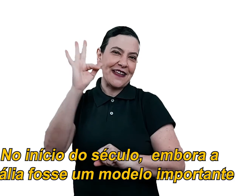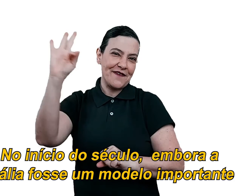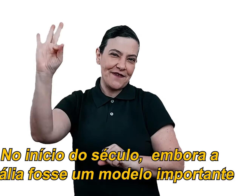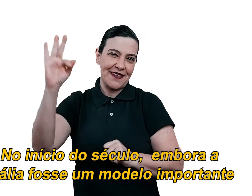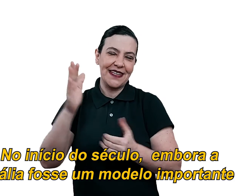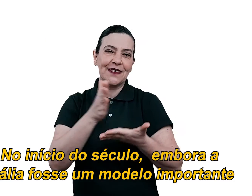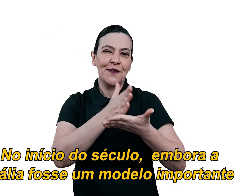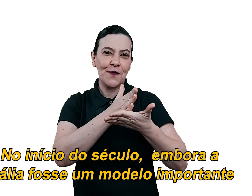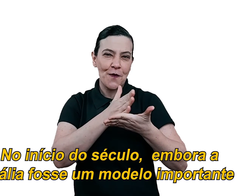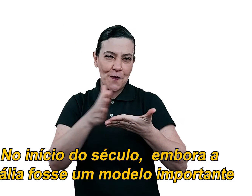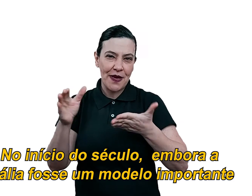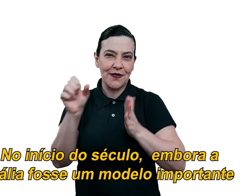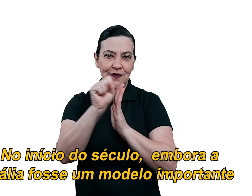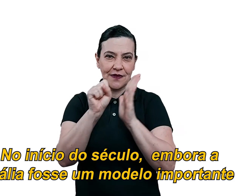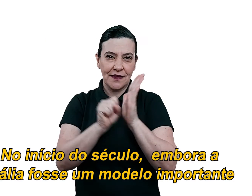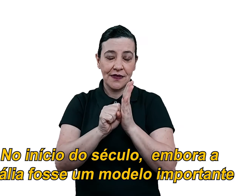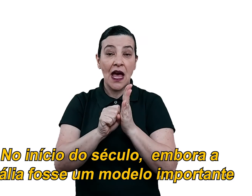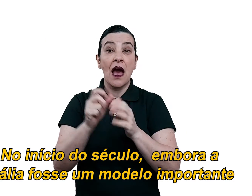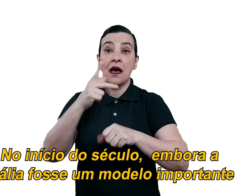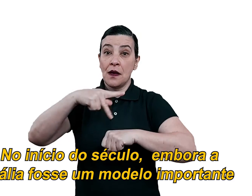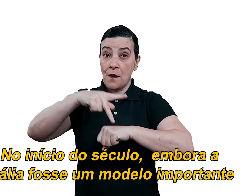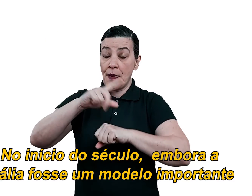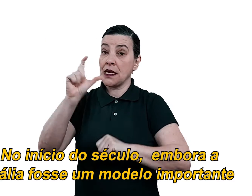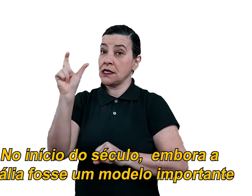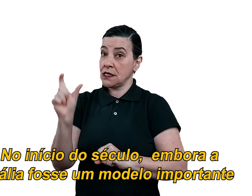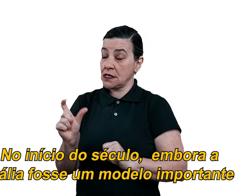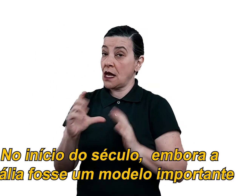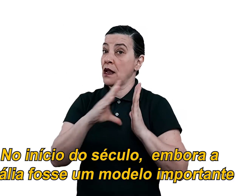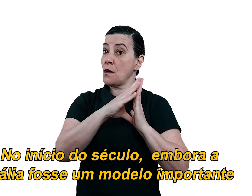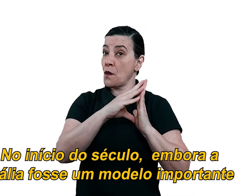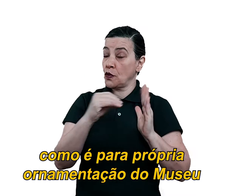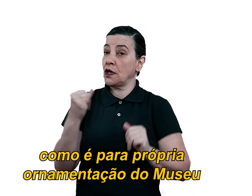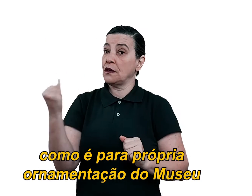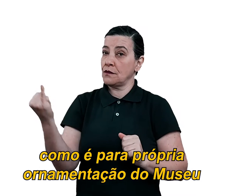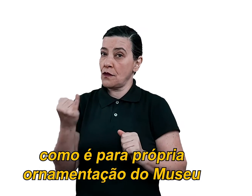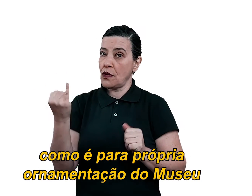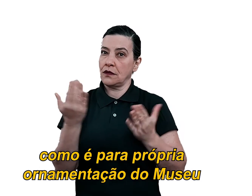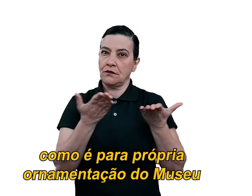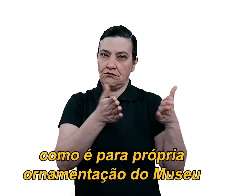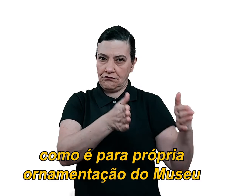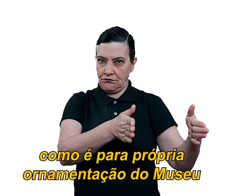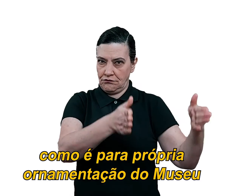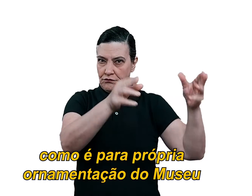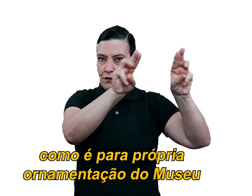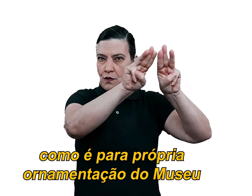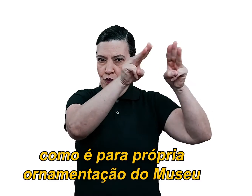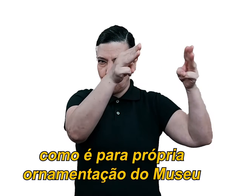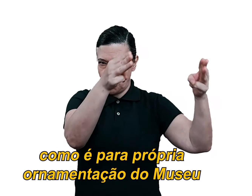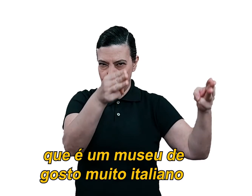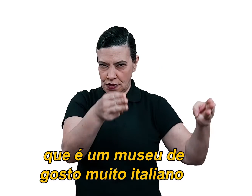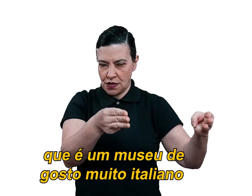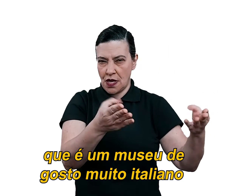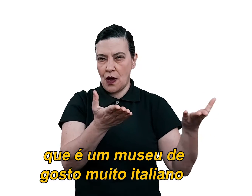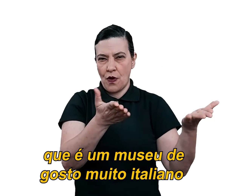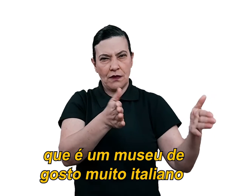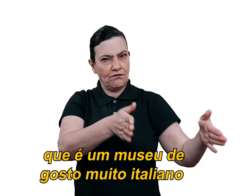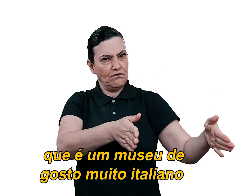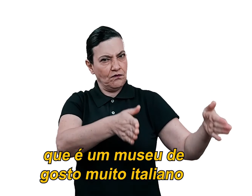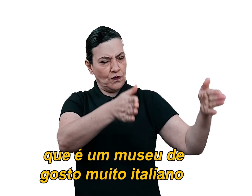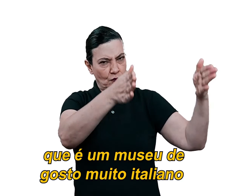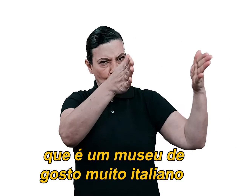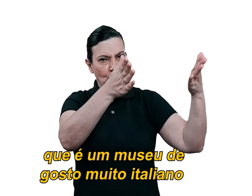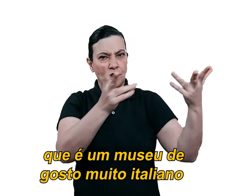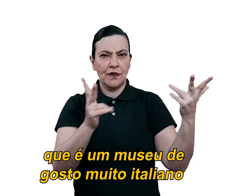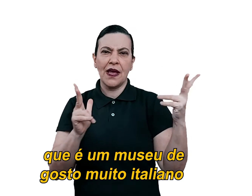Assim, no início do século, embora a Itália fosse um modelo importante, não é? Como é para a própria ornamentação do museu, não é? Que é um prédio